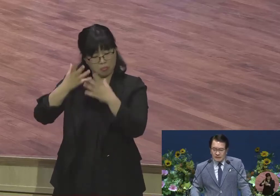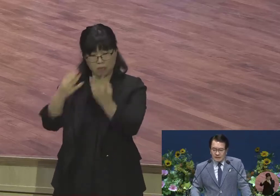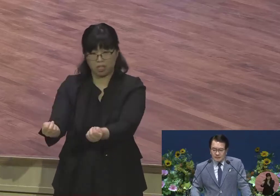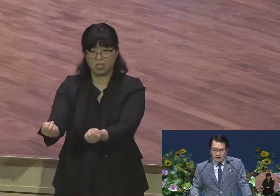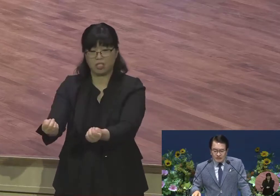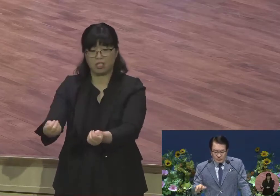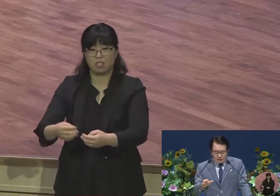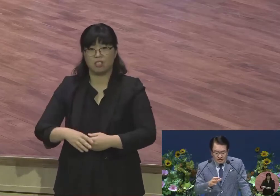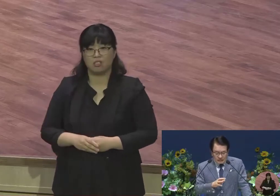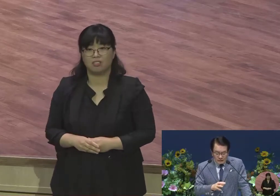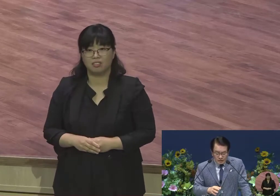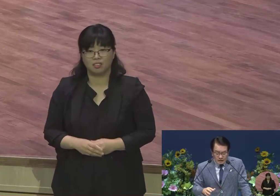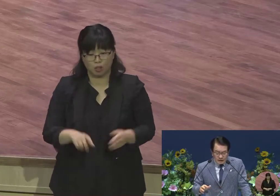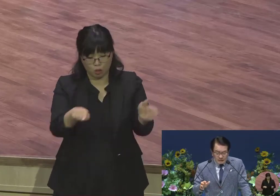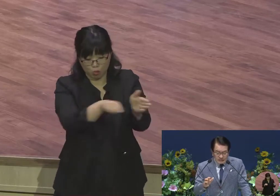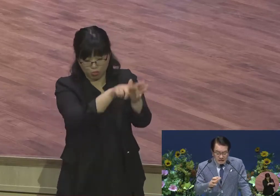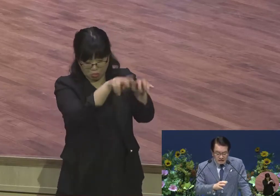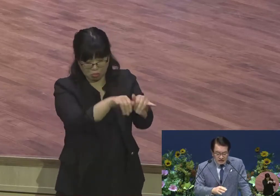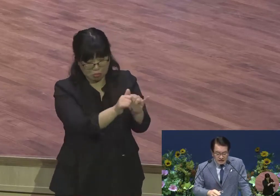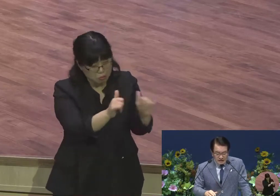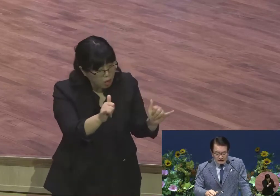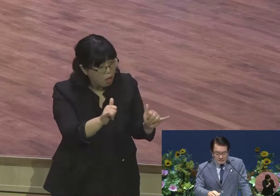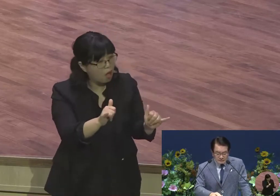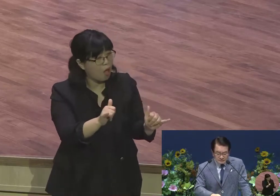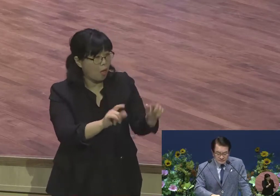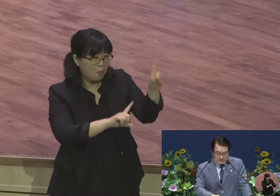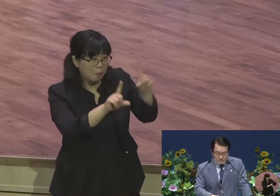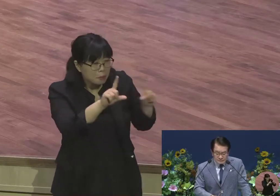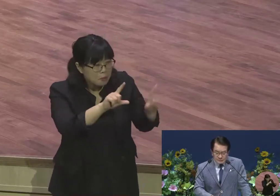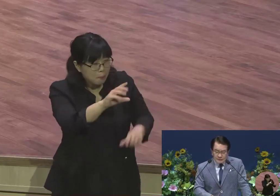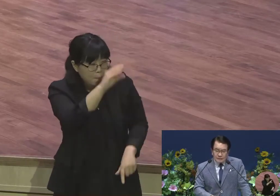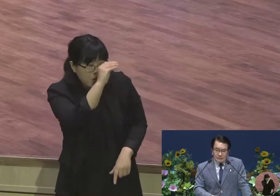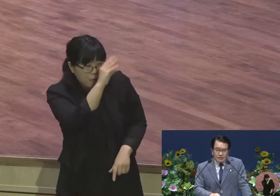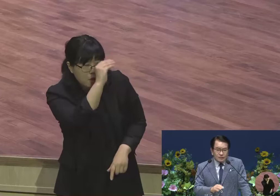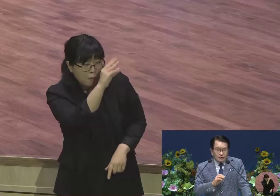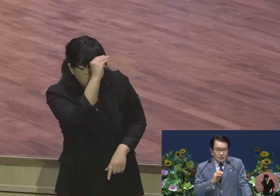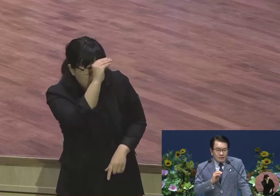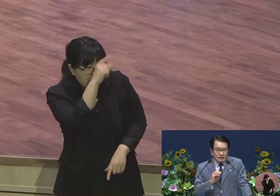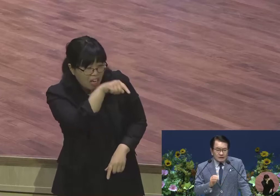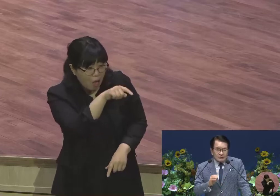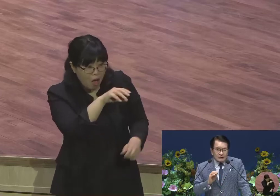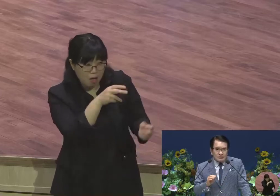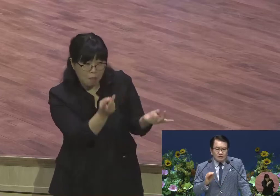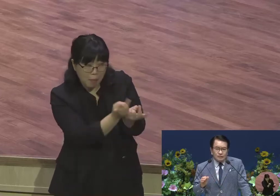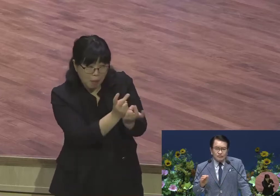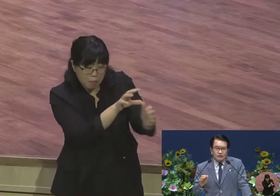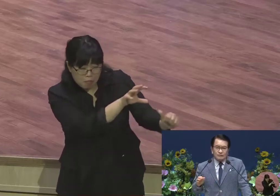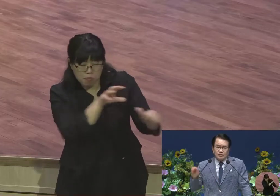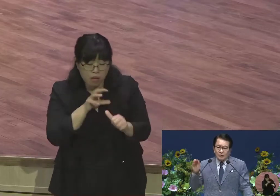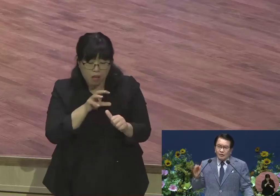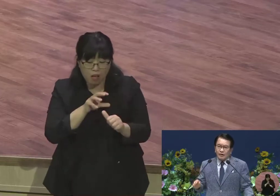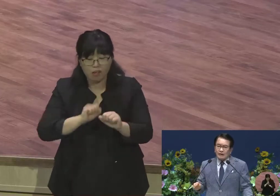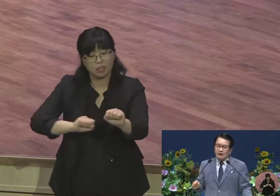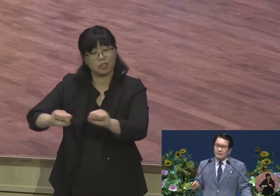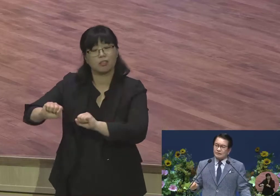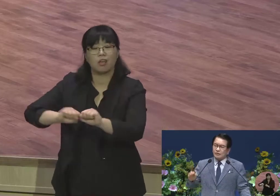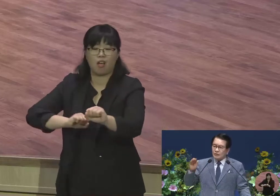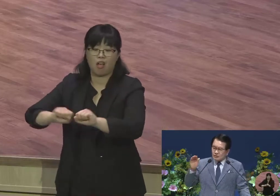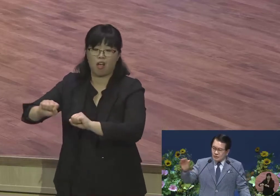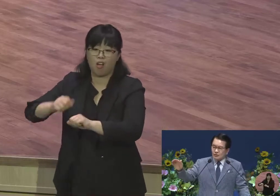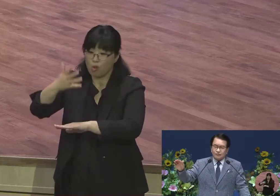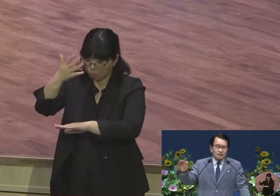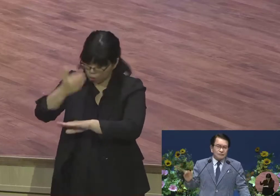불신자 속에 살다 보니까 그게 사상이 돼가지고 그리고 또 뭡니까? 세상 성공 중심이 또 교회